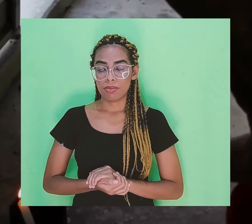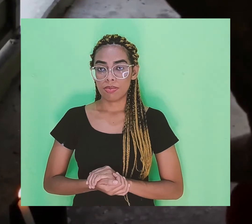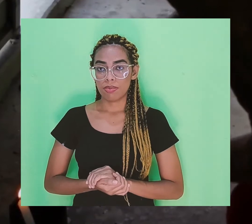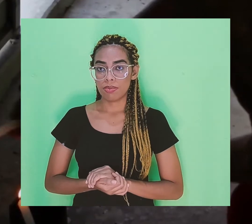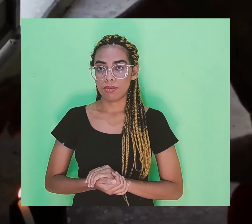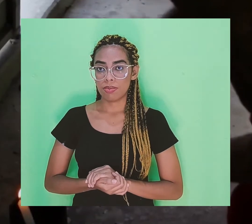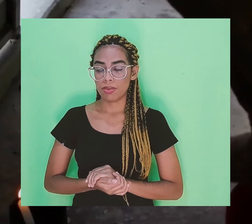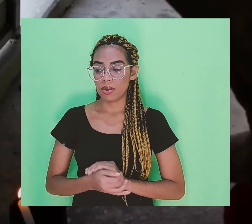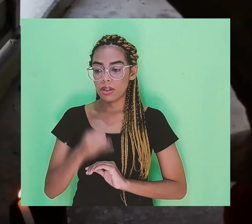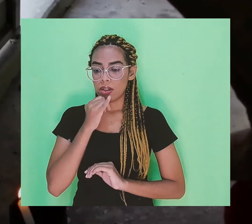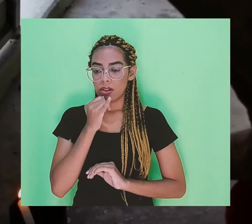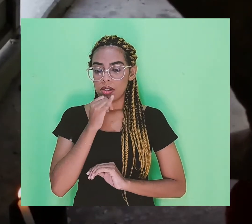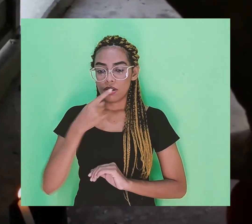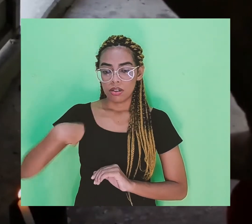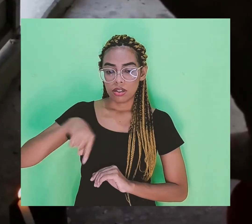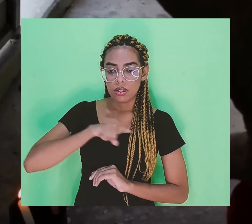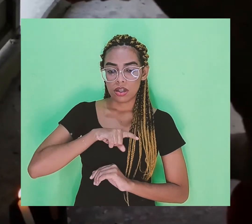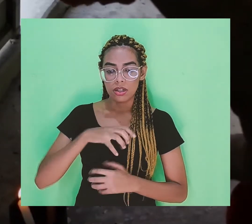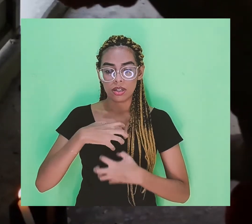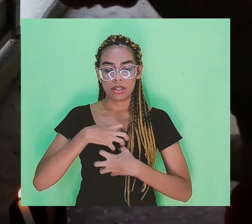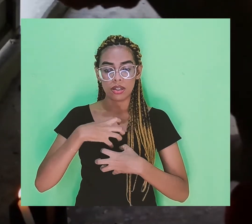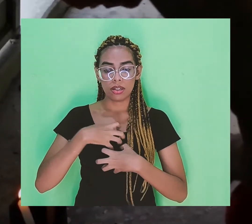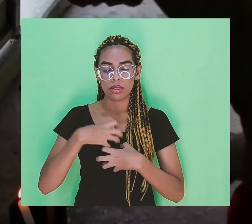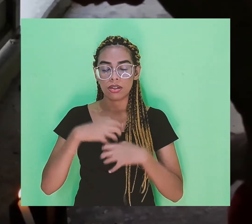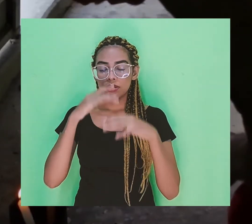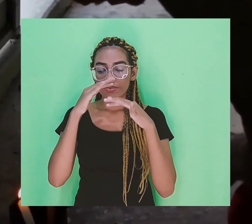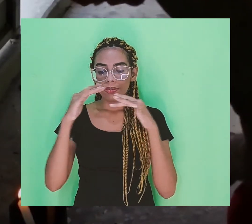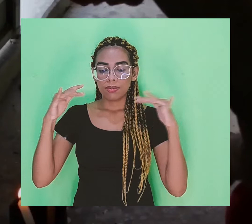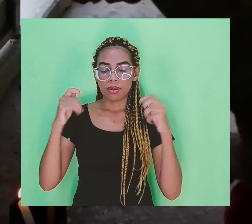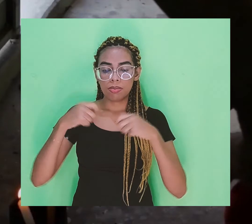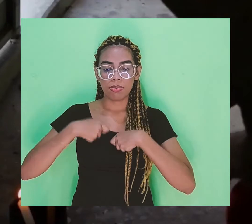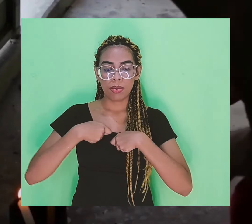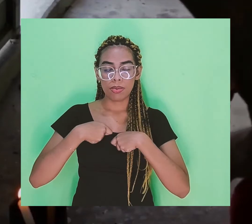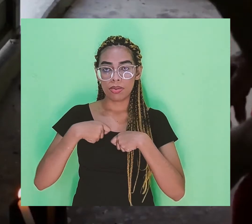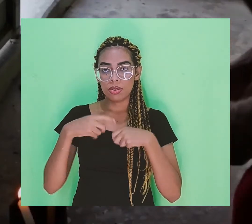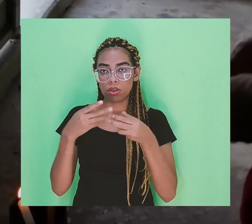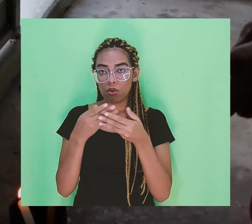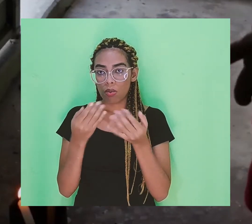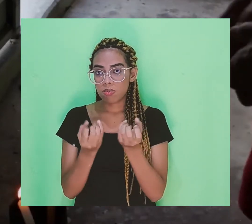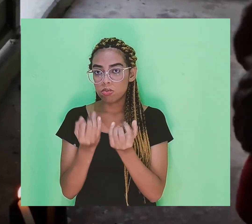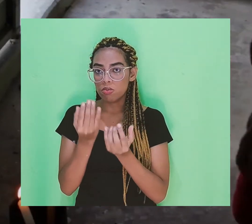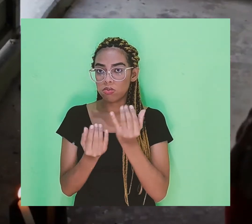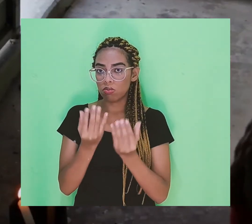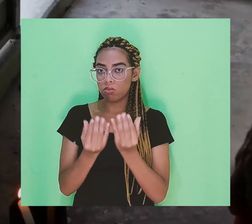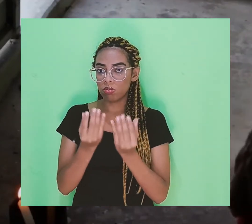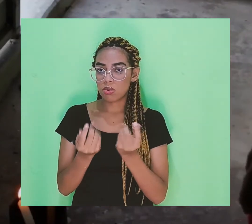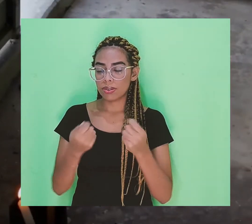aquele aspecto de célula de cinema queimando. Aquele granuladozinho, né? É, fica aquela película queimando, sabe,